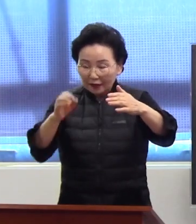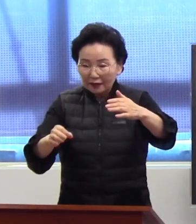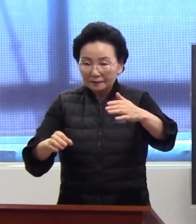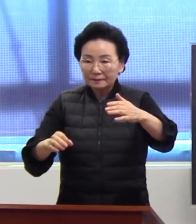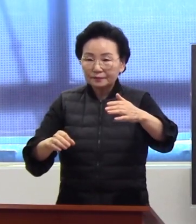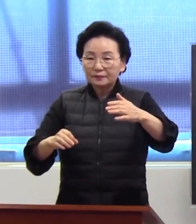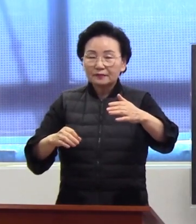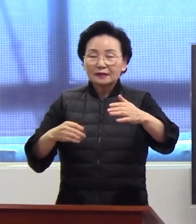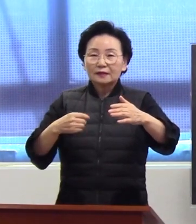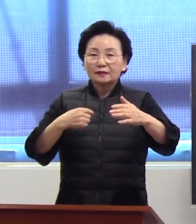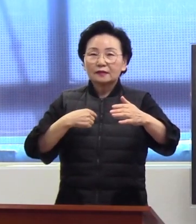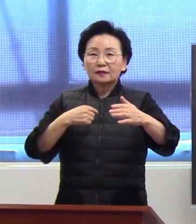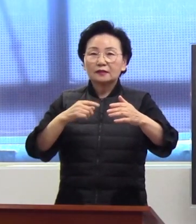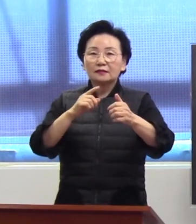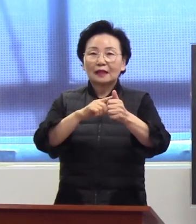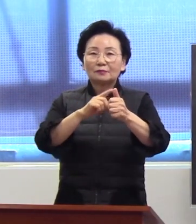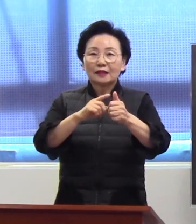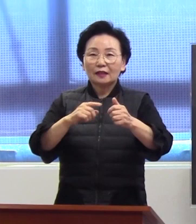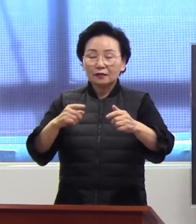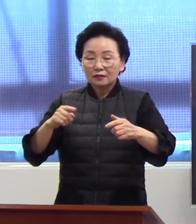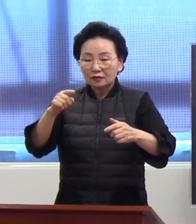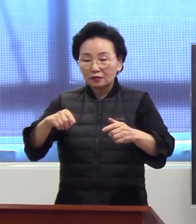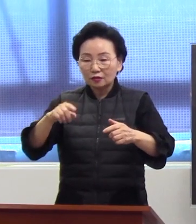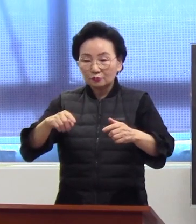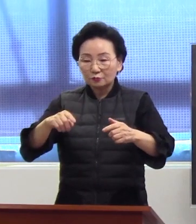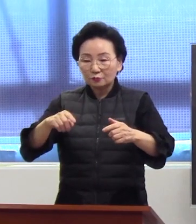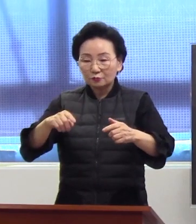보니까 그 남자가